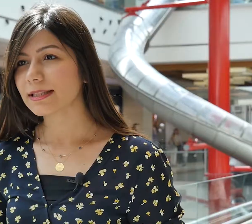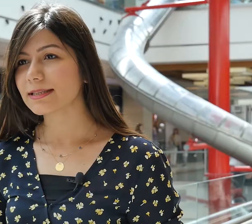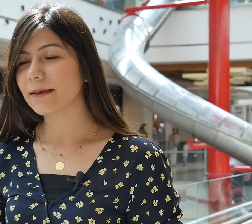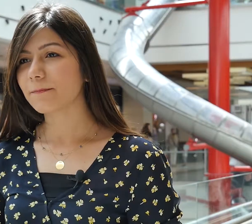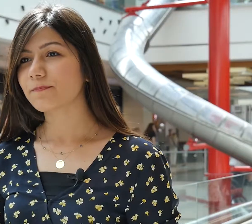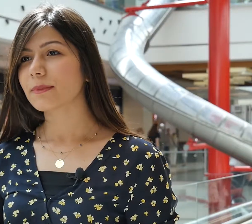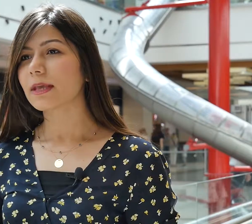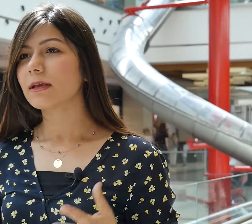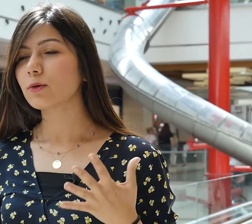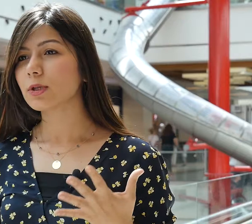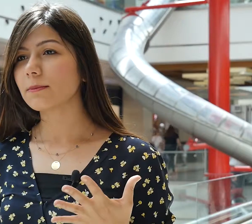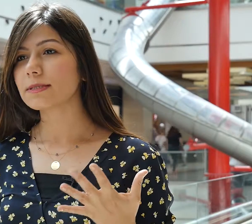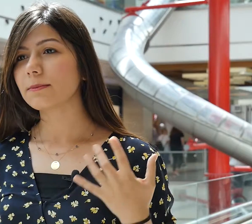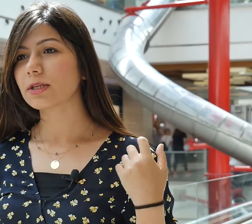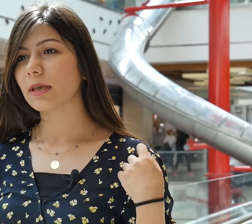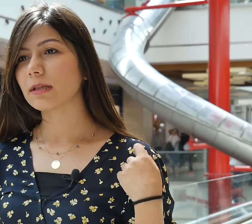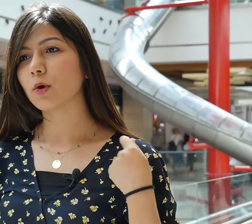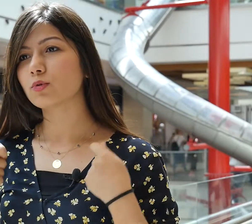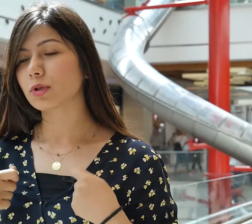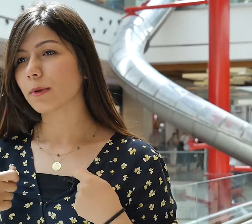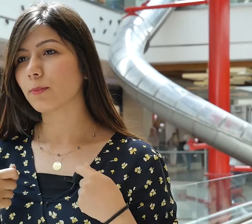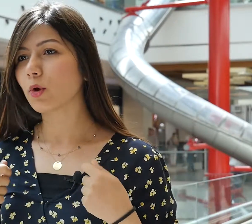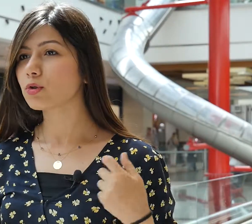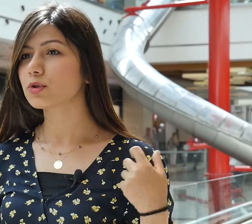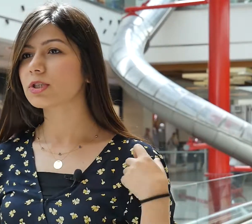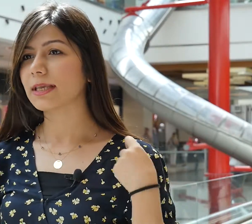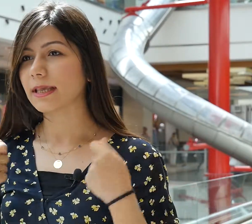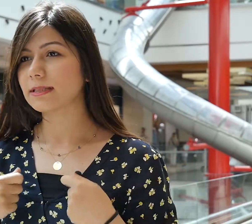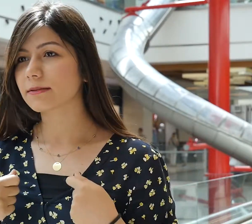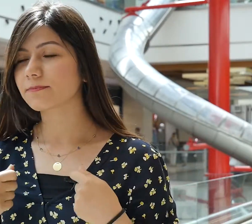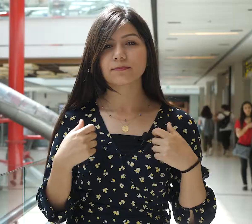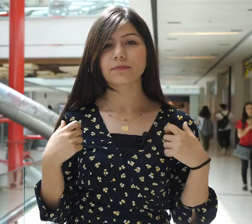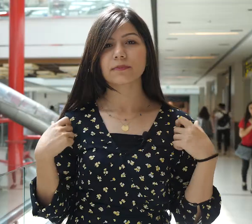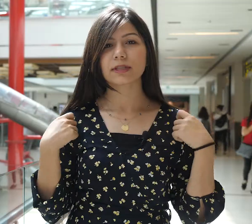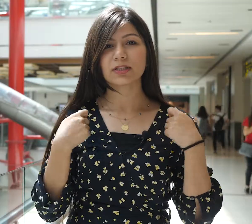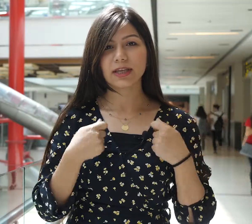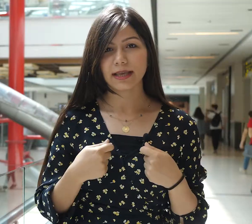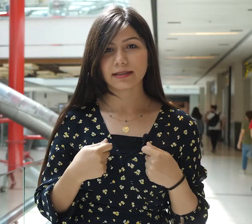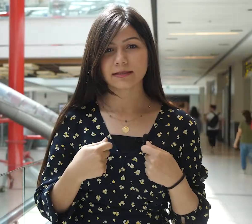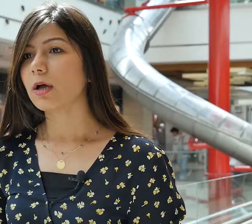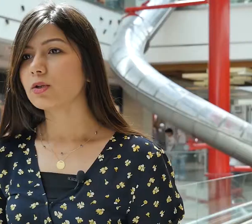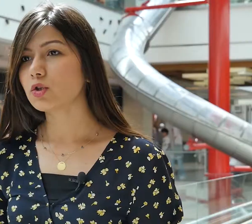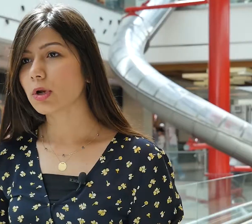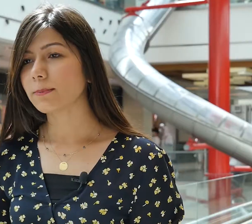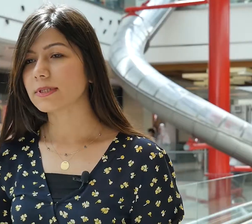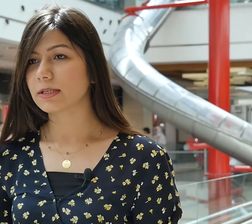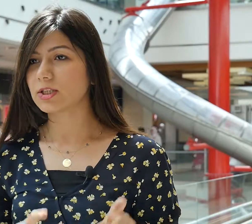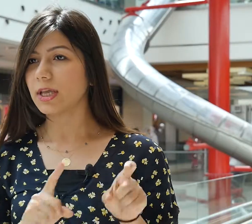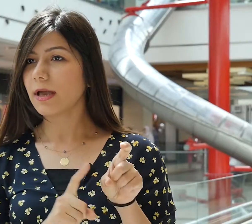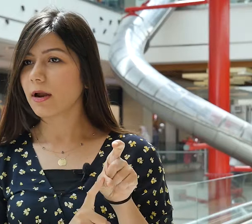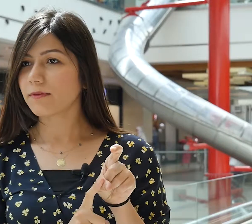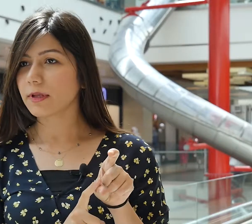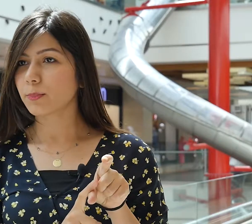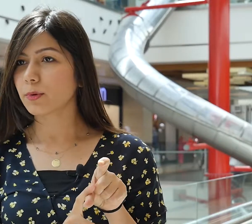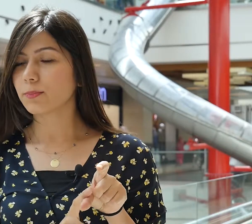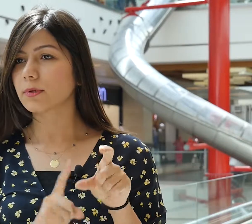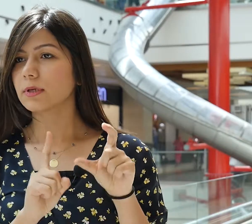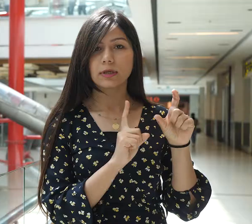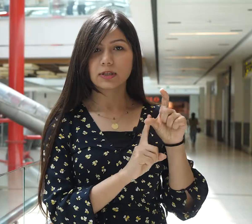Cekette üzerimize bir şey alıyormuş gibi yapıyoruz. Ceket. Ceket. Çorapta Ç harfini yapıp,